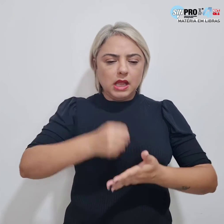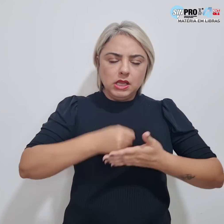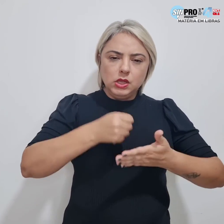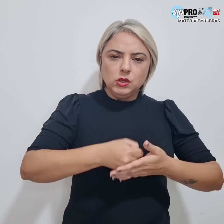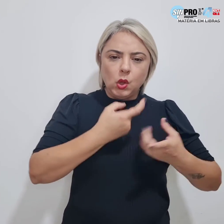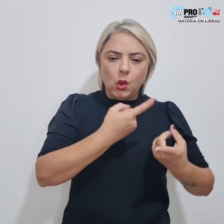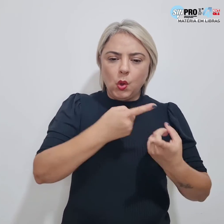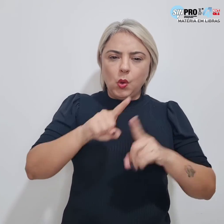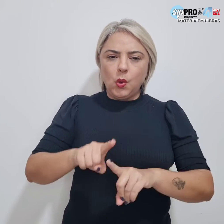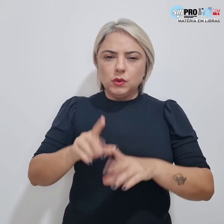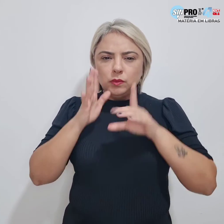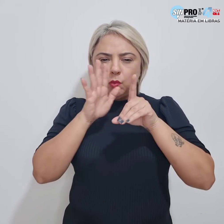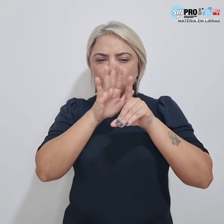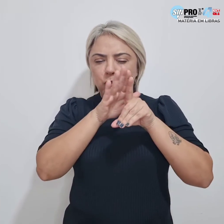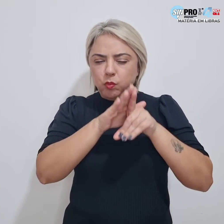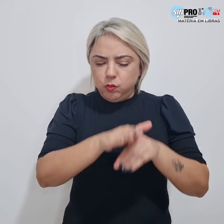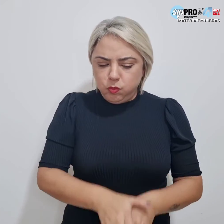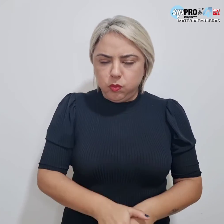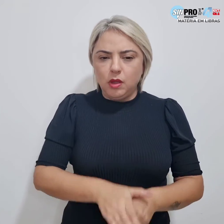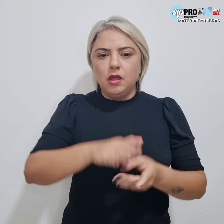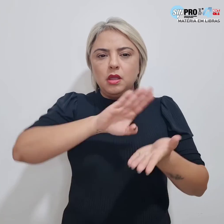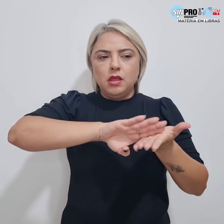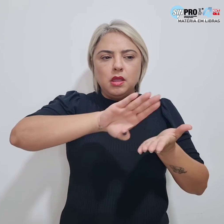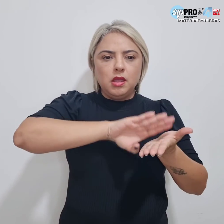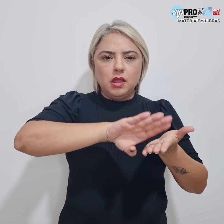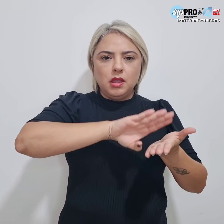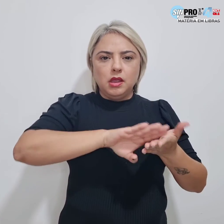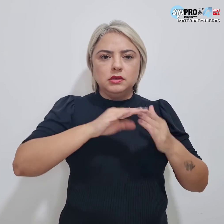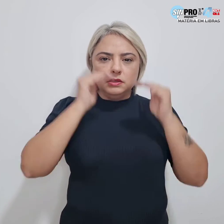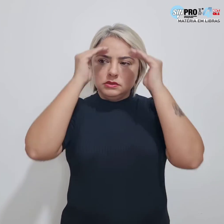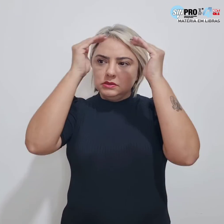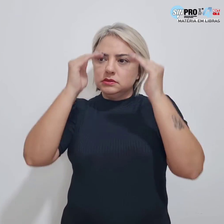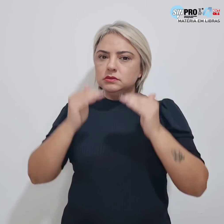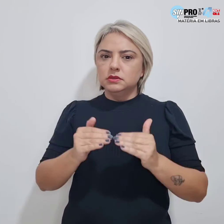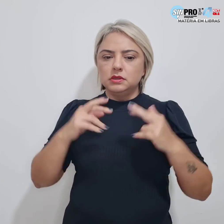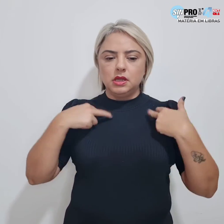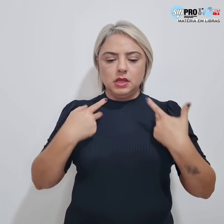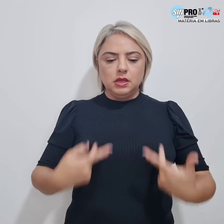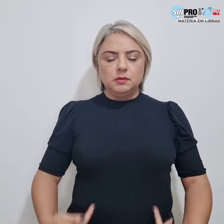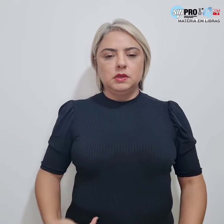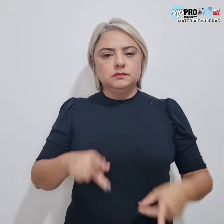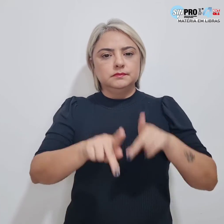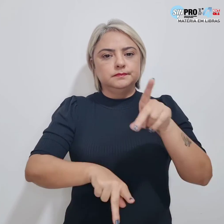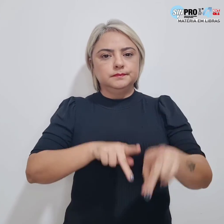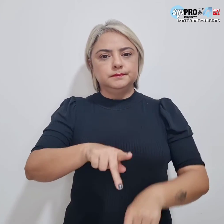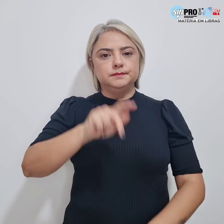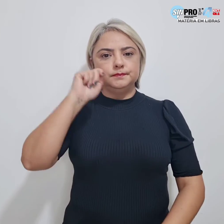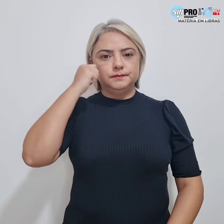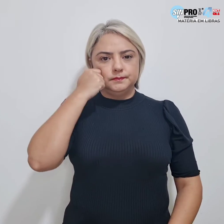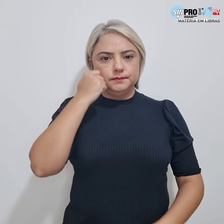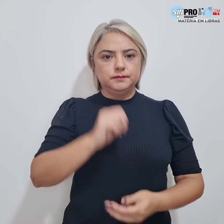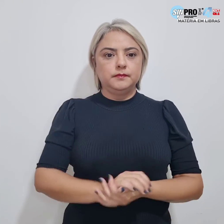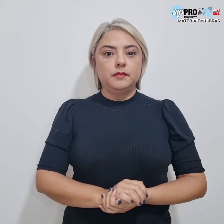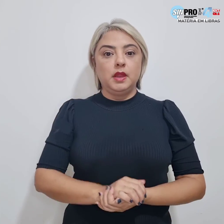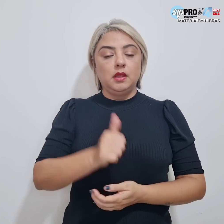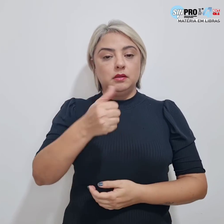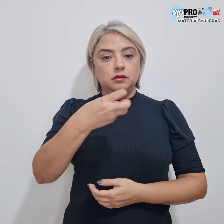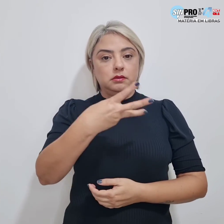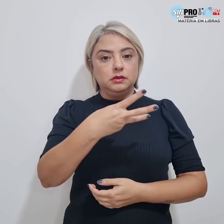as opressões que retiram a dignidade e a humanidade da população negra. O 13 de maio é uma